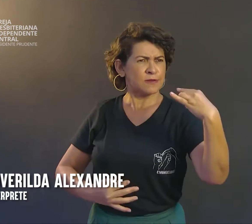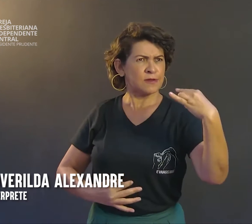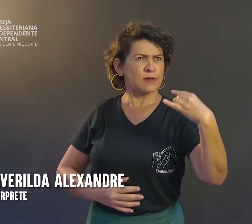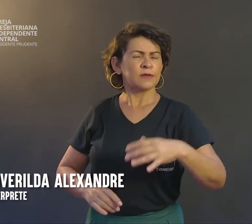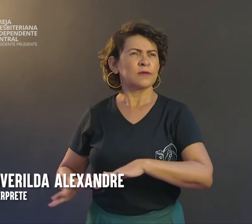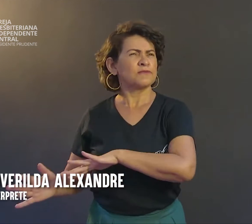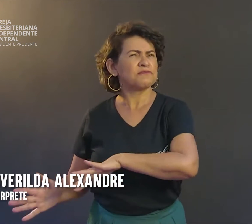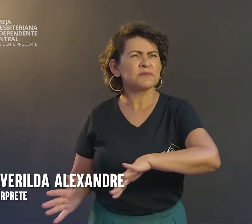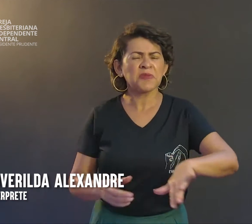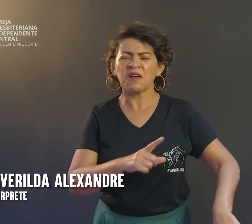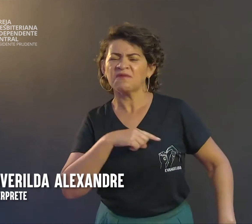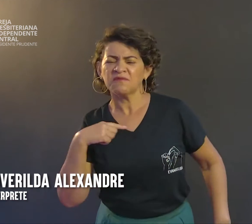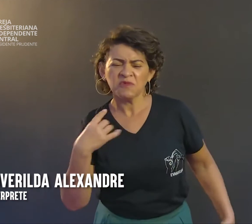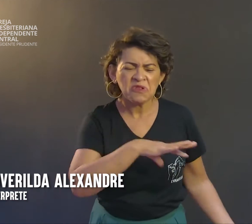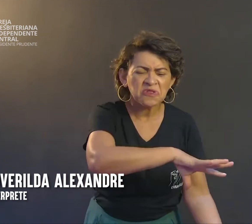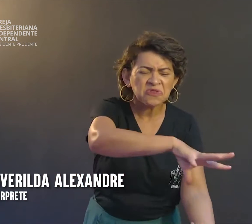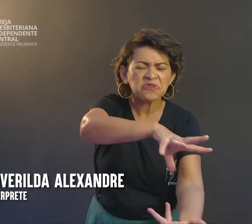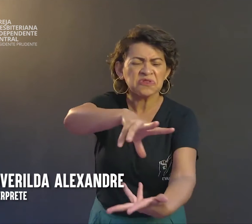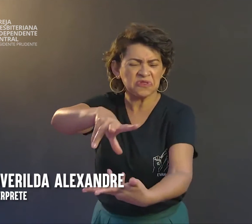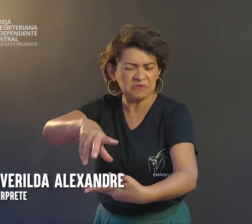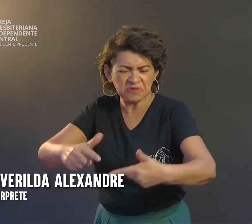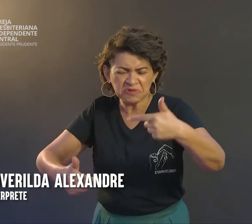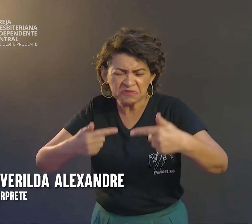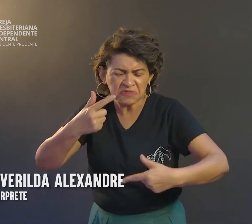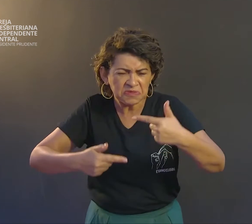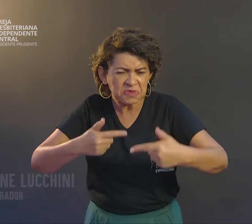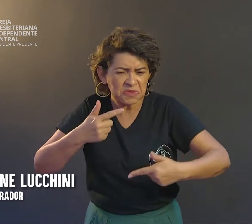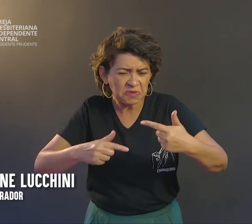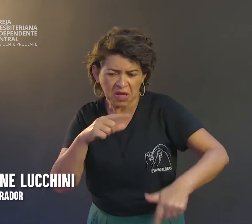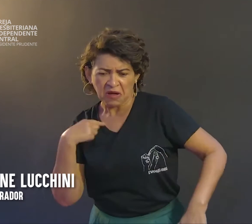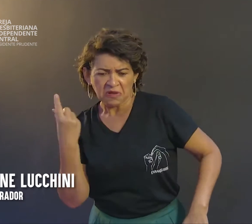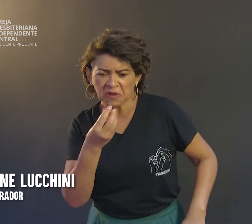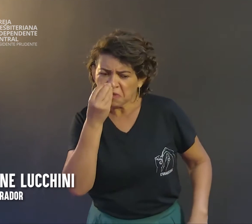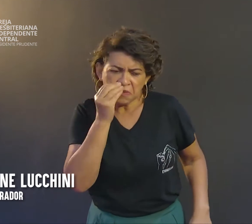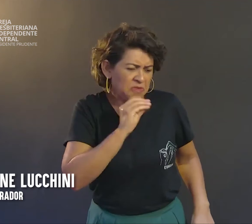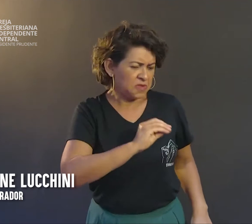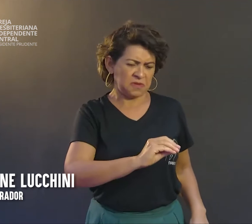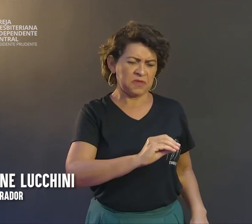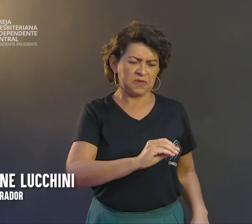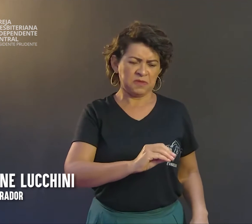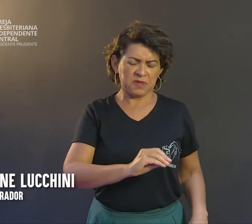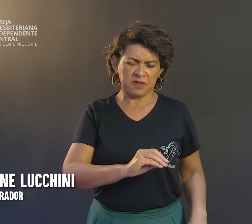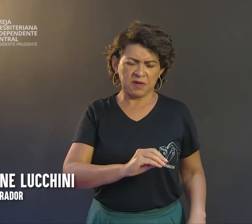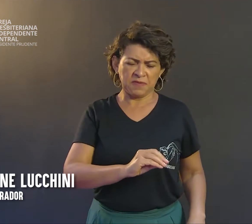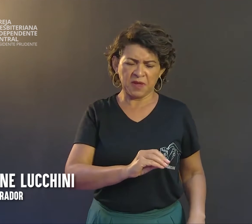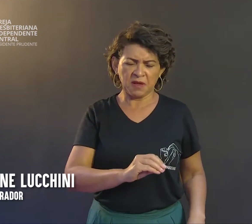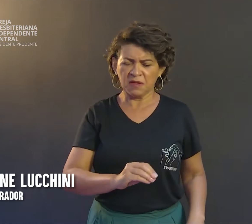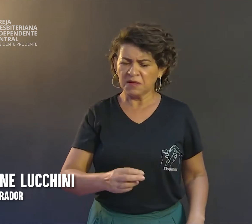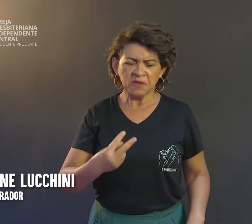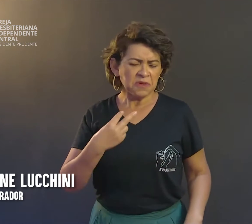Estamos em guerra e não podemos fechar os olhos para isso. Não devemos ignorar esta